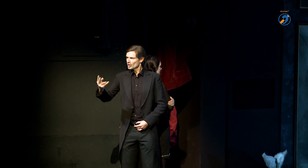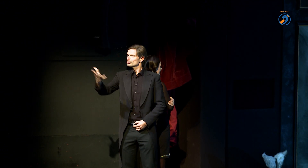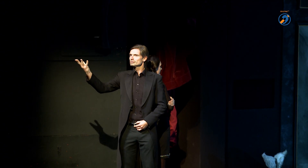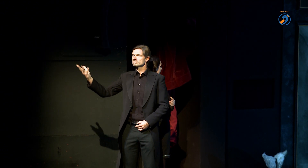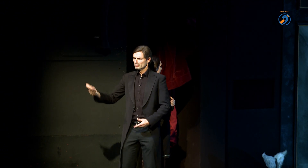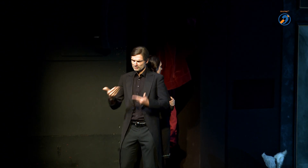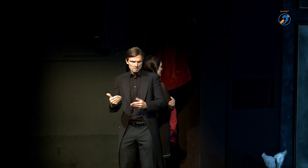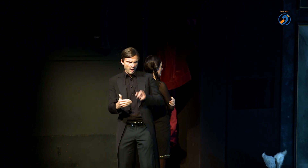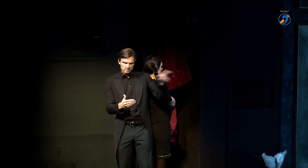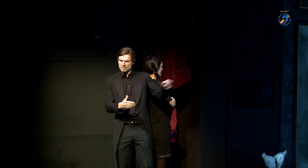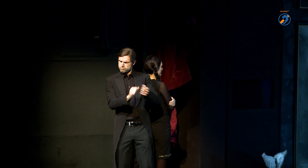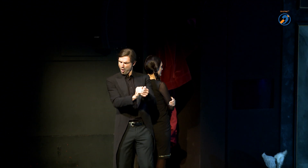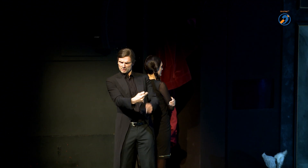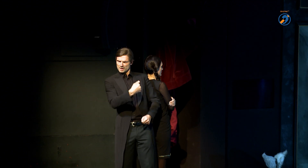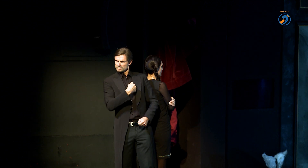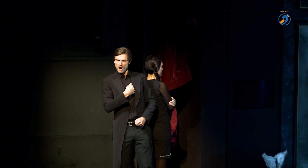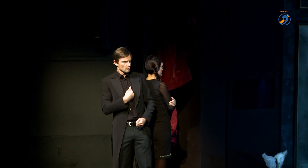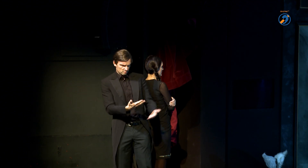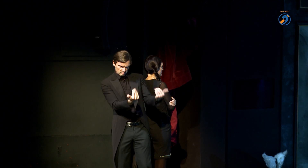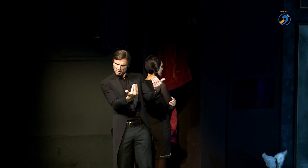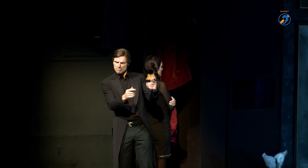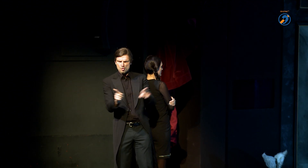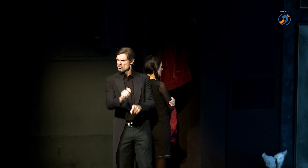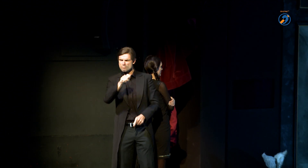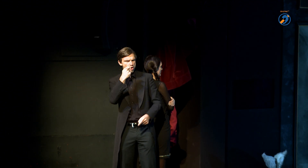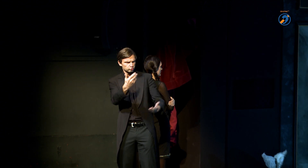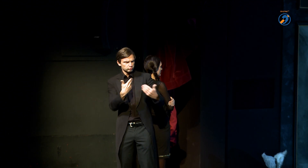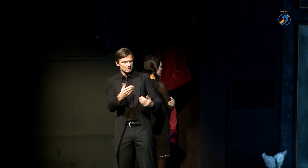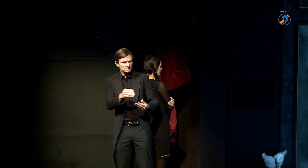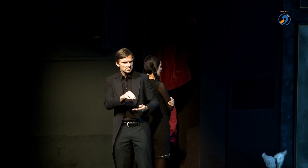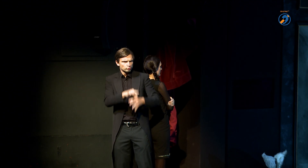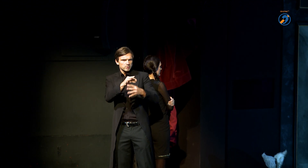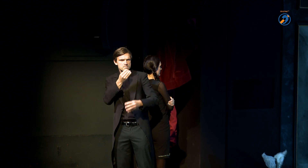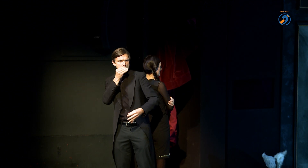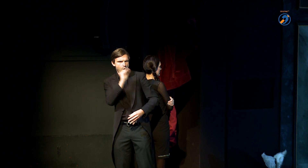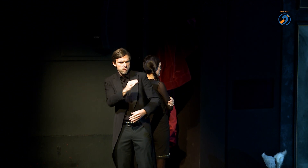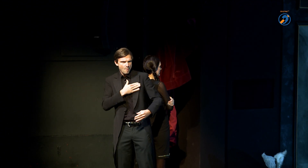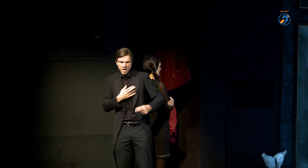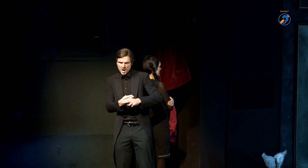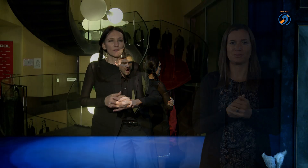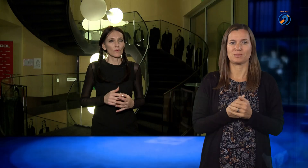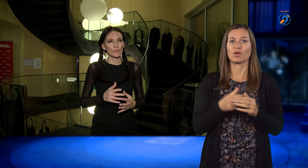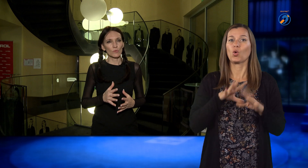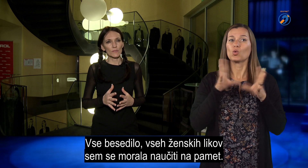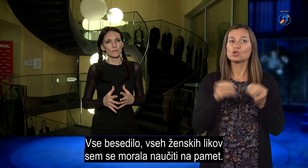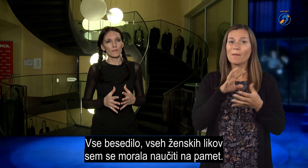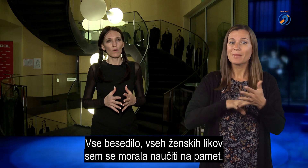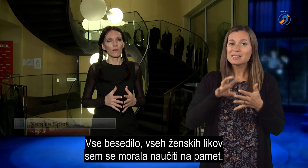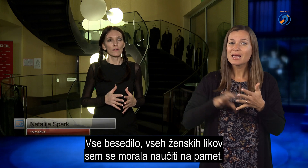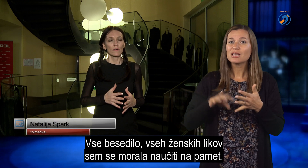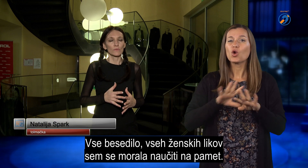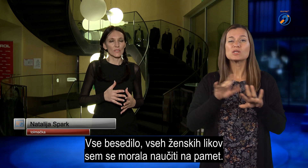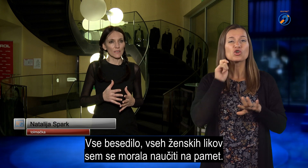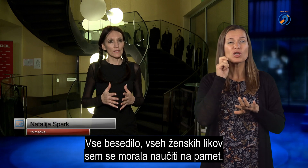Zdaj pa ti, bori se, bori como un hombre, začuti poljub majra šepanskega jekla. Vso